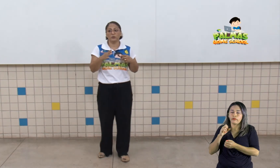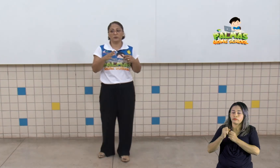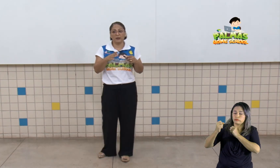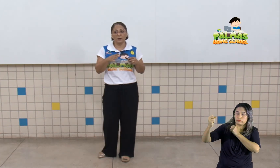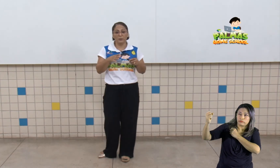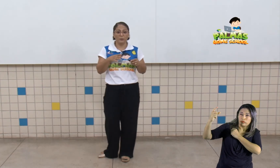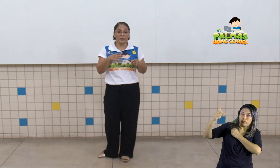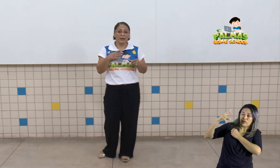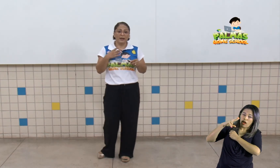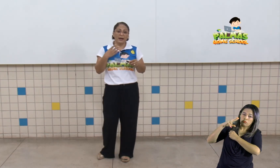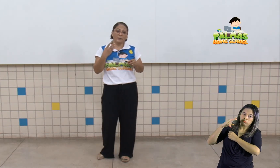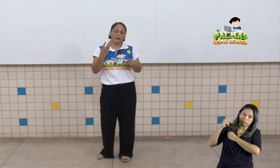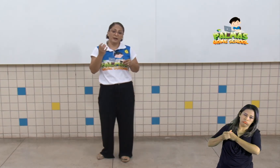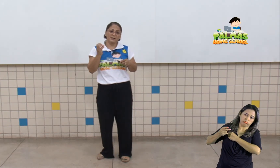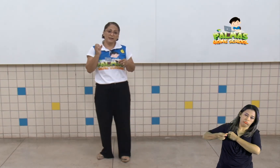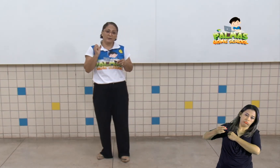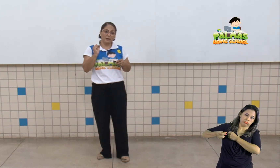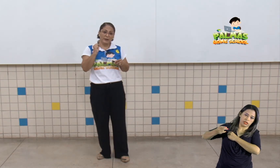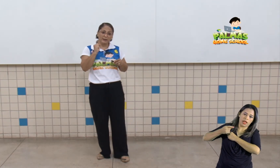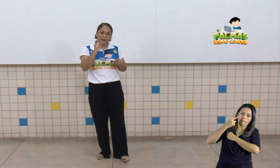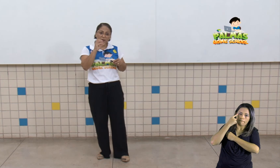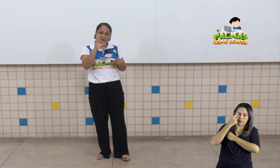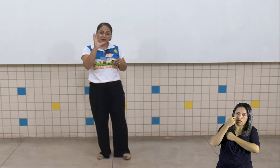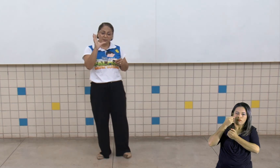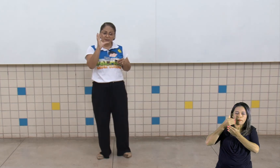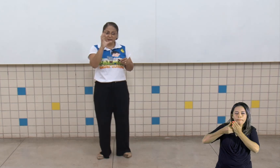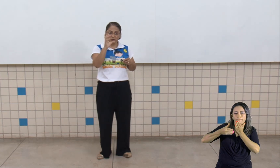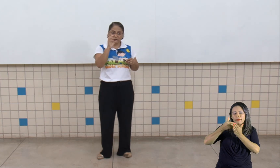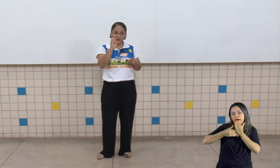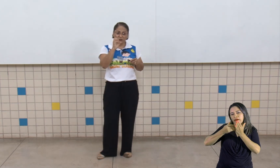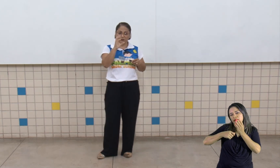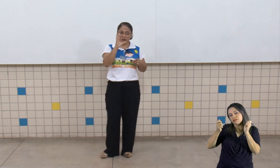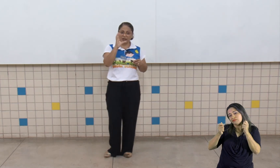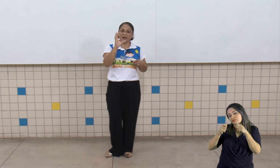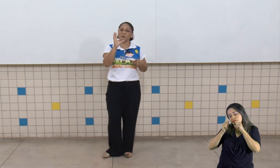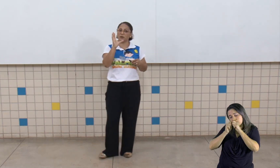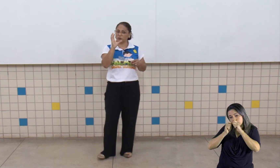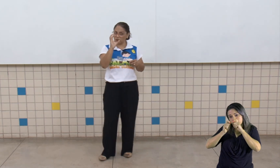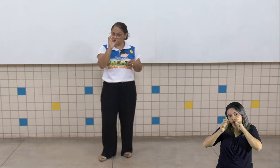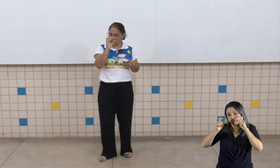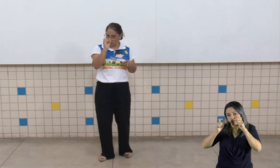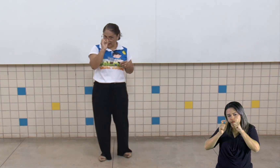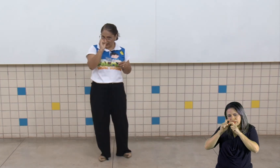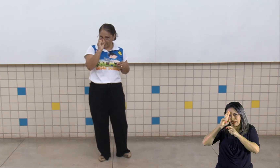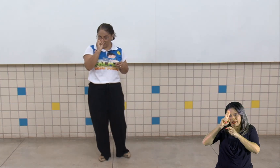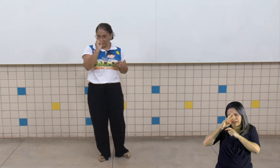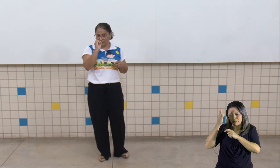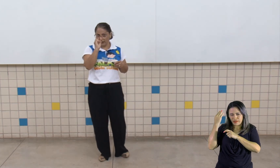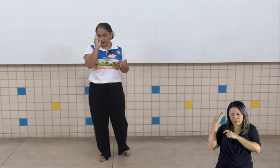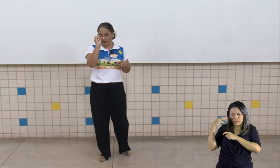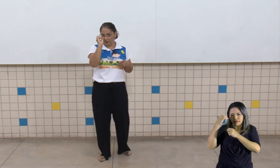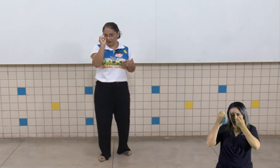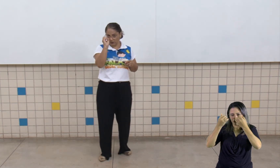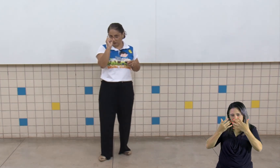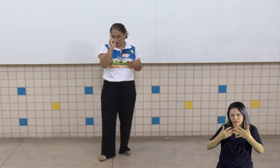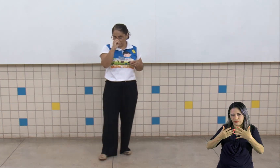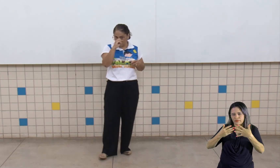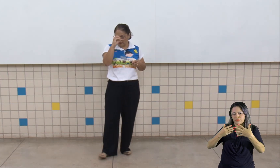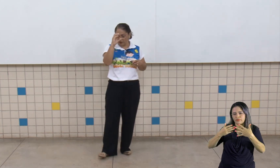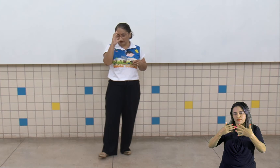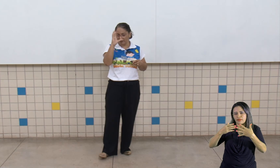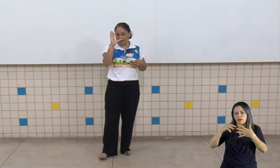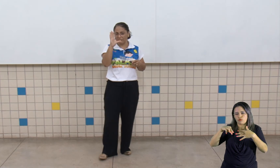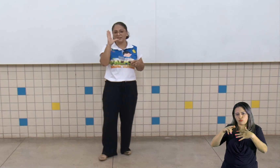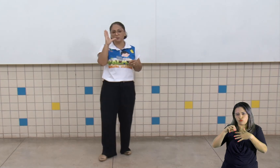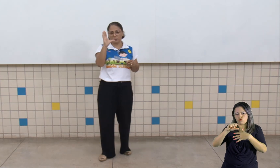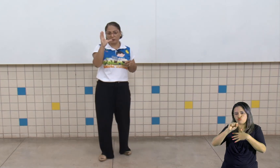claro muito tempo, a minha íris ela vai perdendo essa capacidade de abrir e de fechar. Lembra do músculo lá, da hipermetropia?